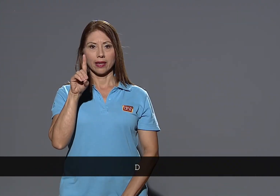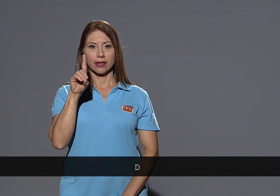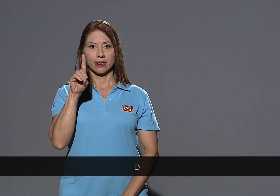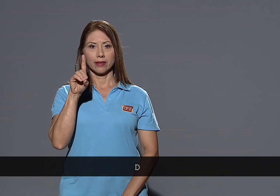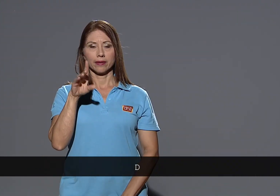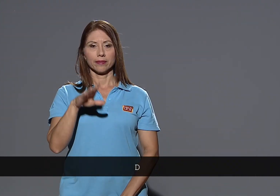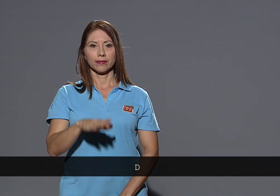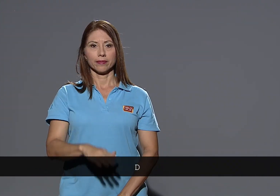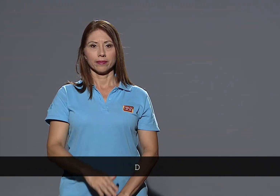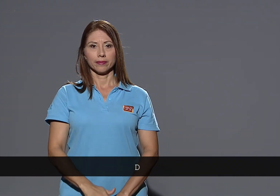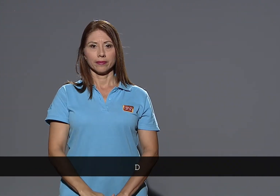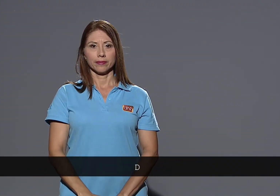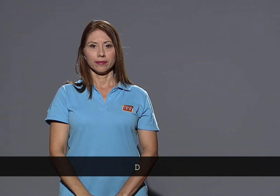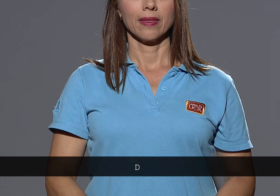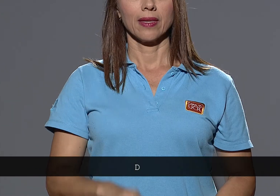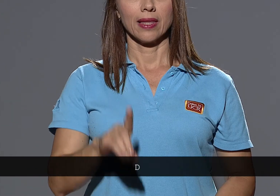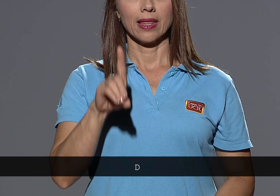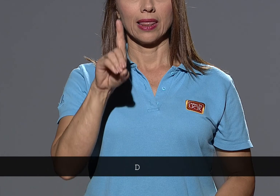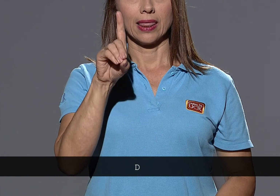D,